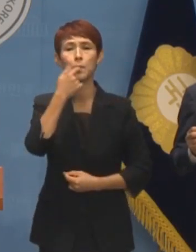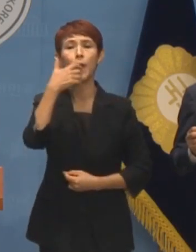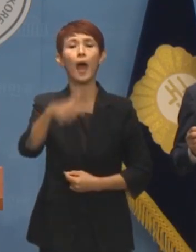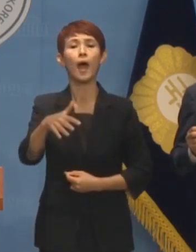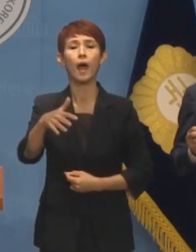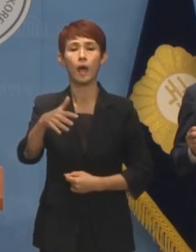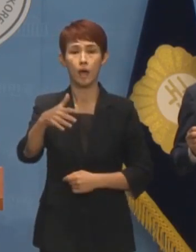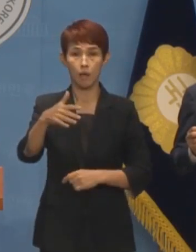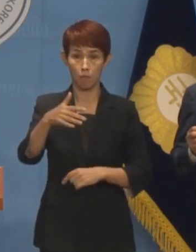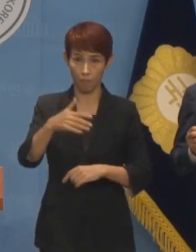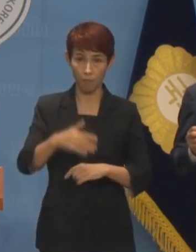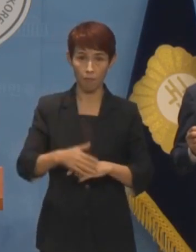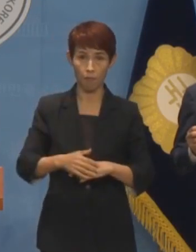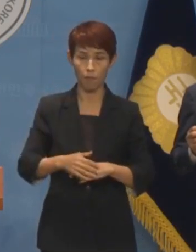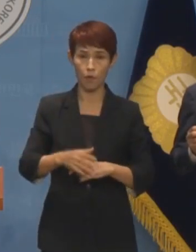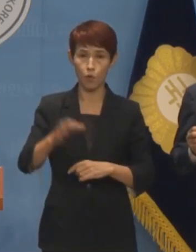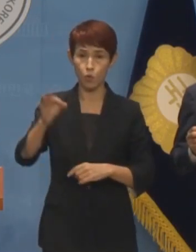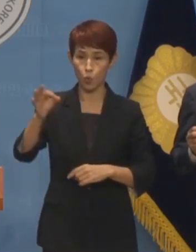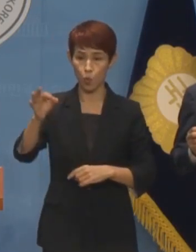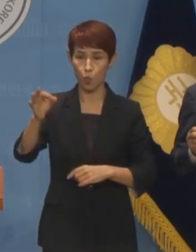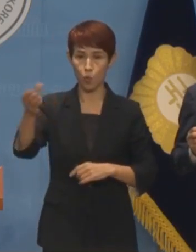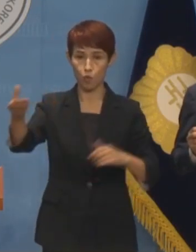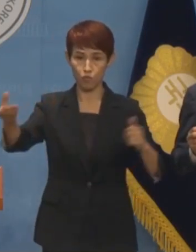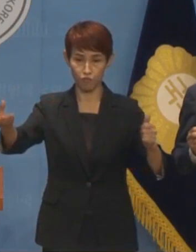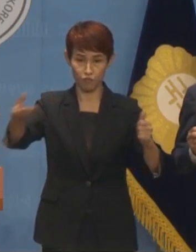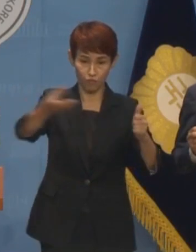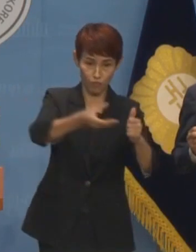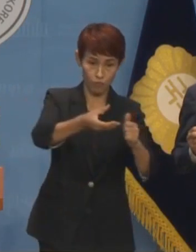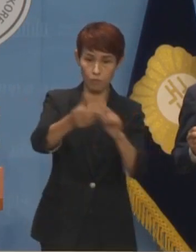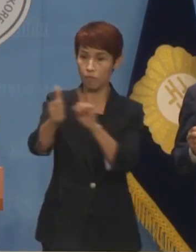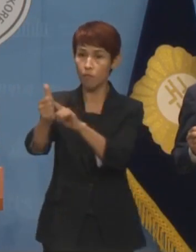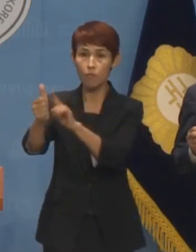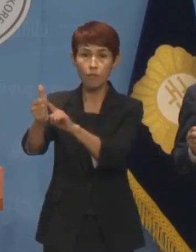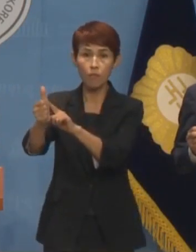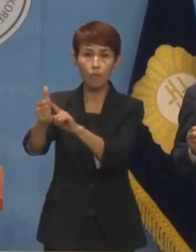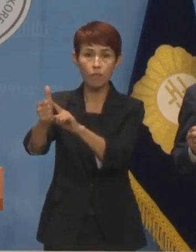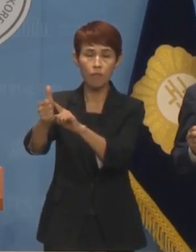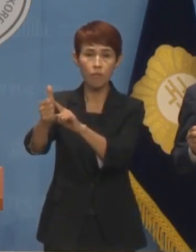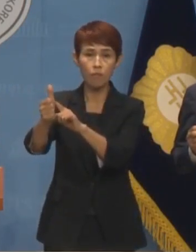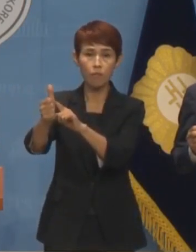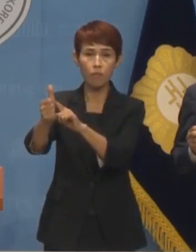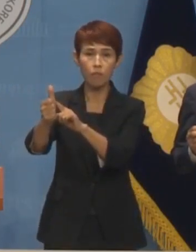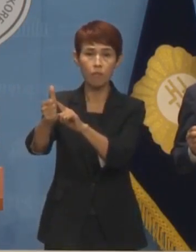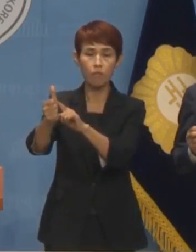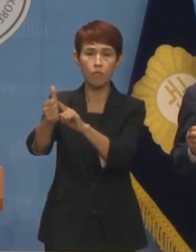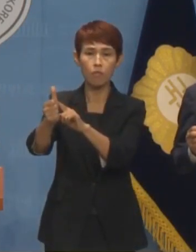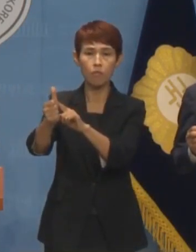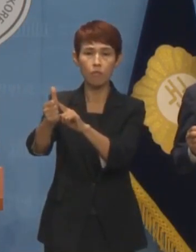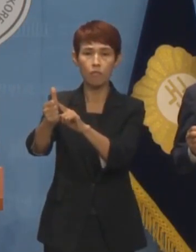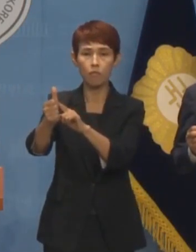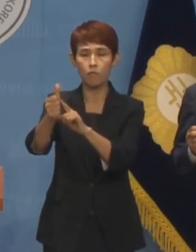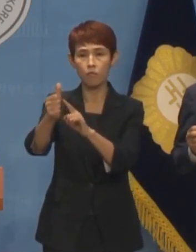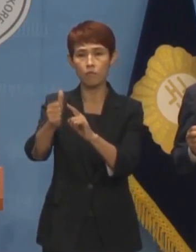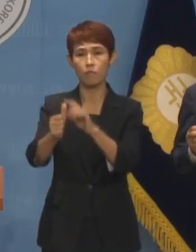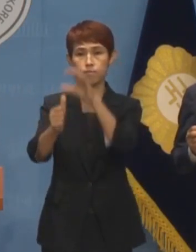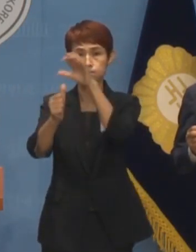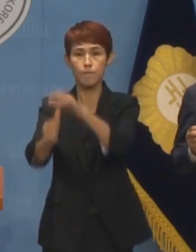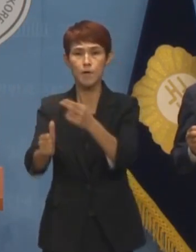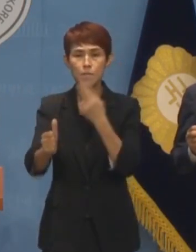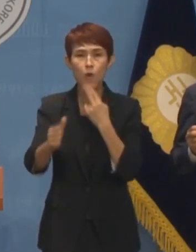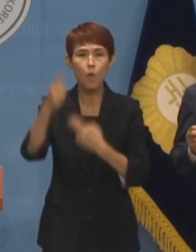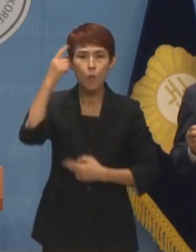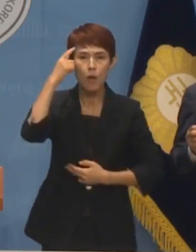내리고 녹취록에서 돈봉투 전달자로 지목된 지방의원이 입건되지 않은 이유에 대하여도 밝혀야 할